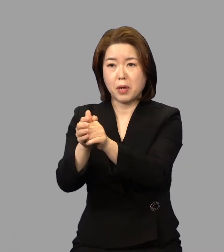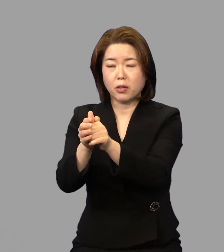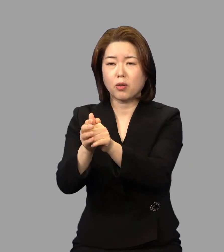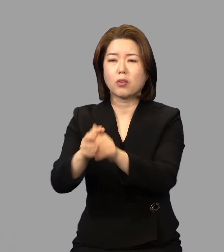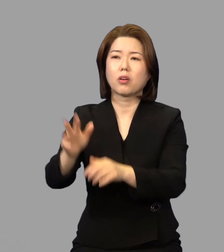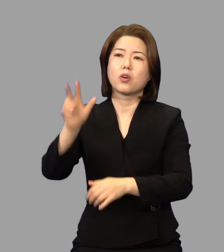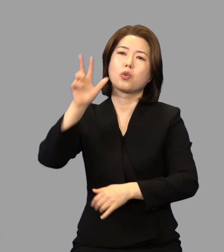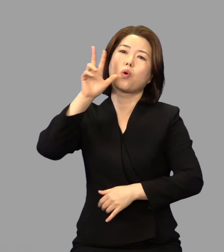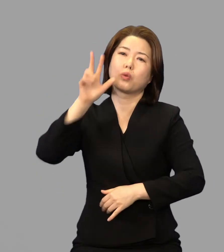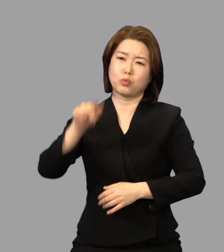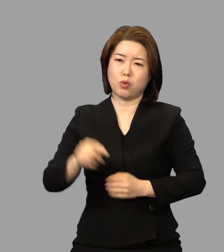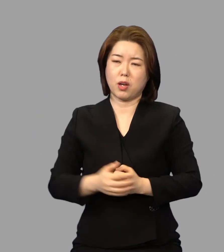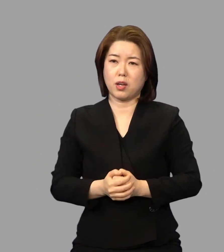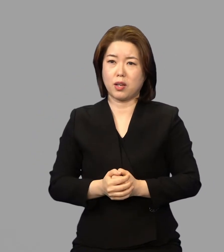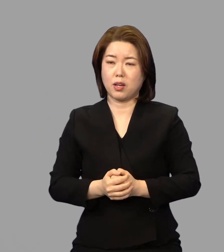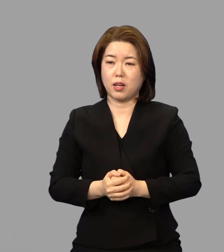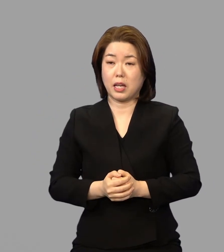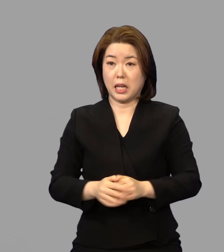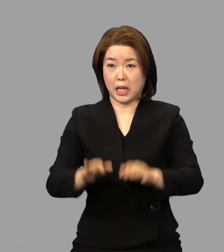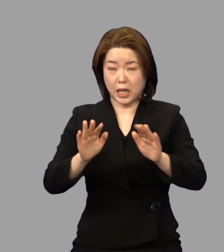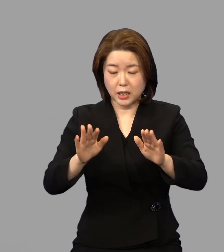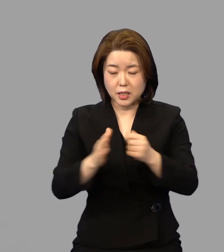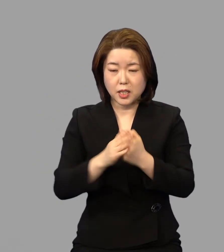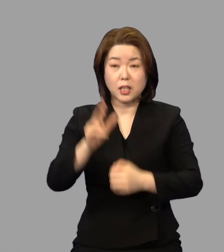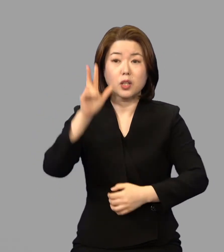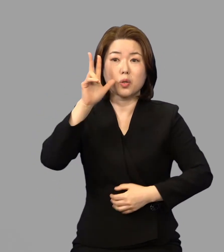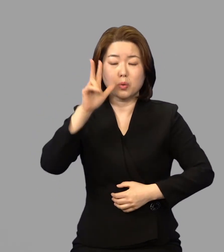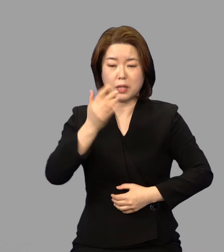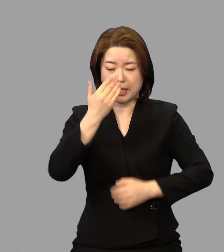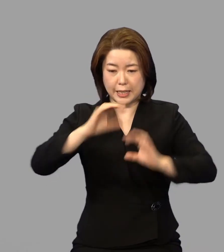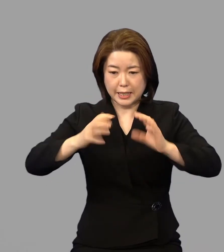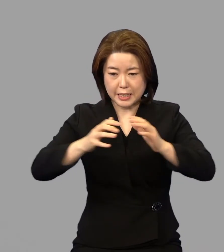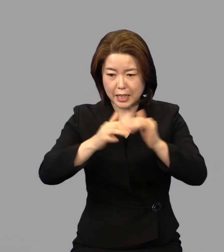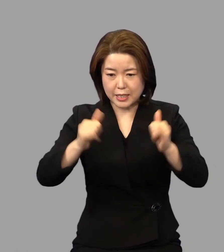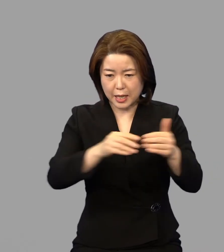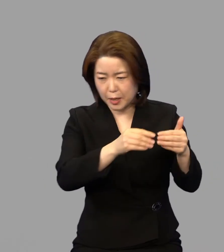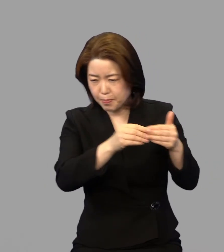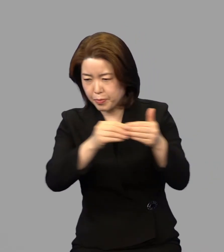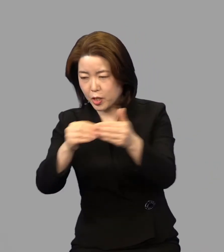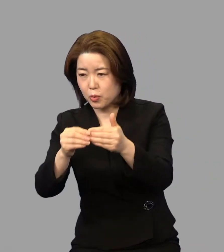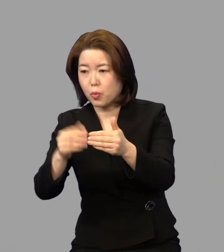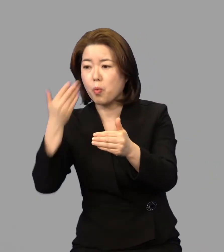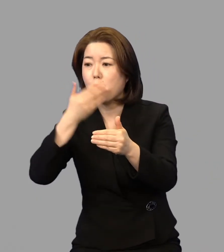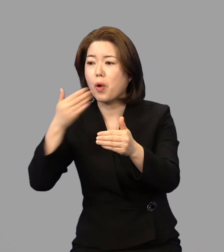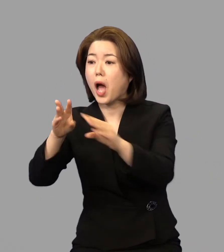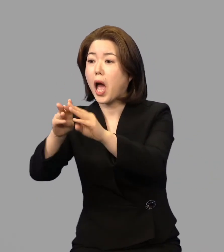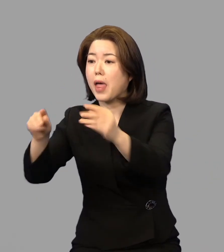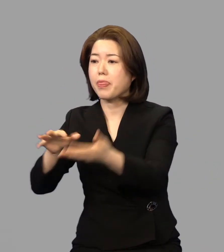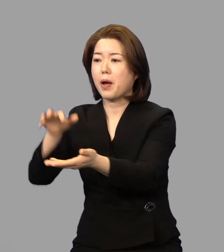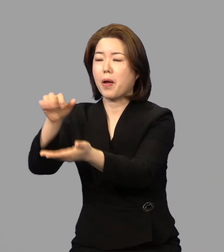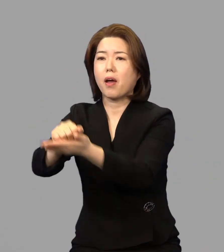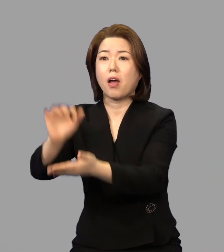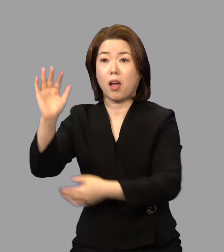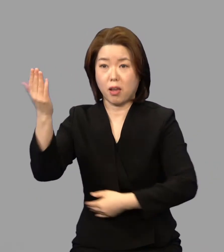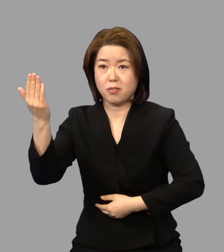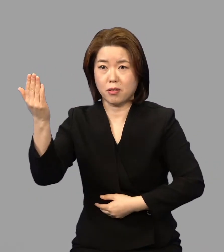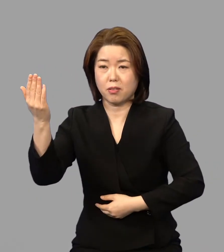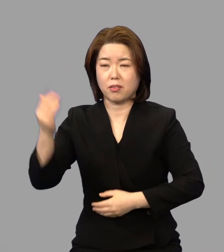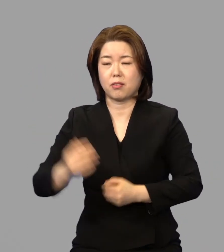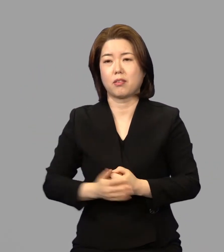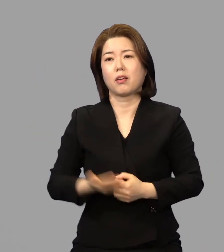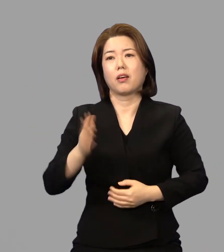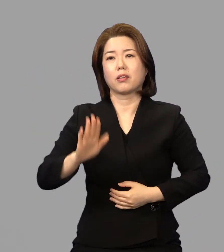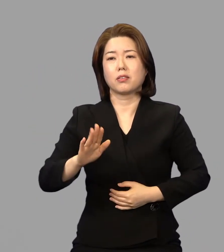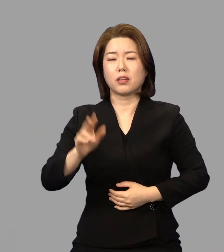이제 여호수아가 이스라엘 백성을 이끌고 가나안 땅을 정복하라는 거죠. 그런데 여호수아가